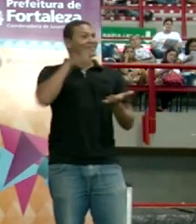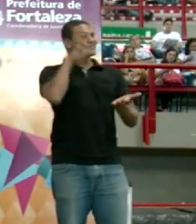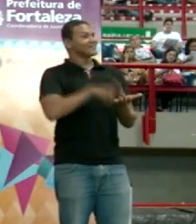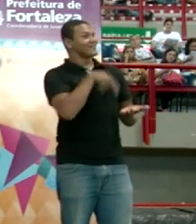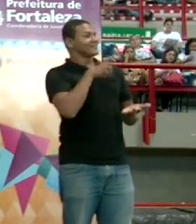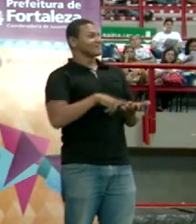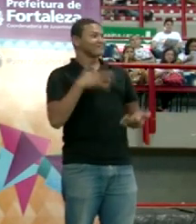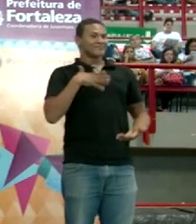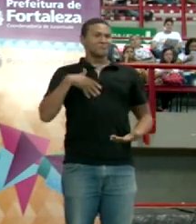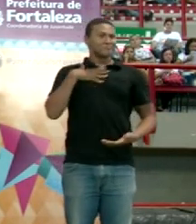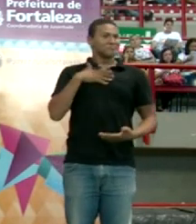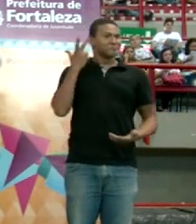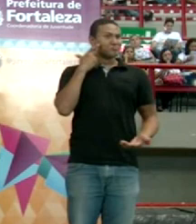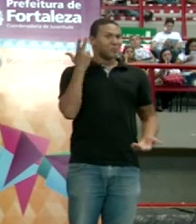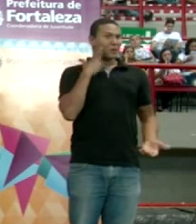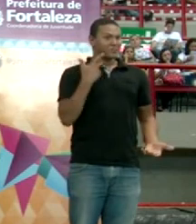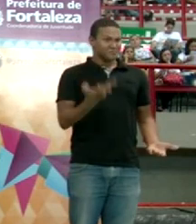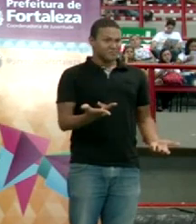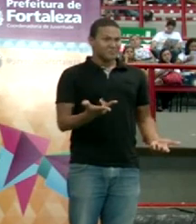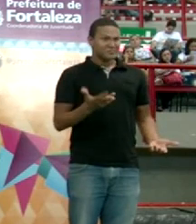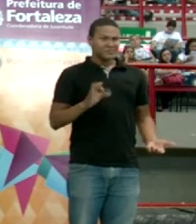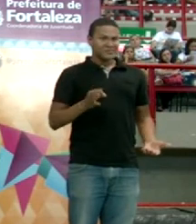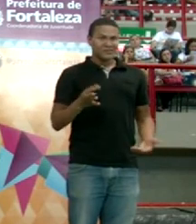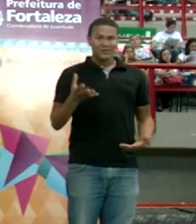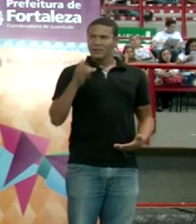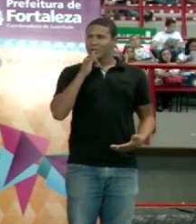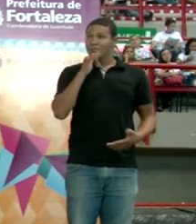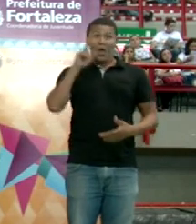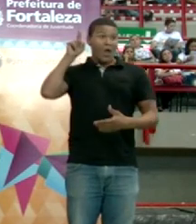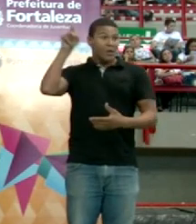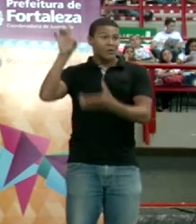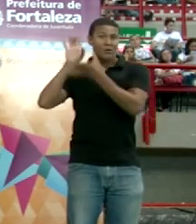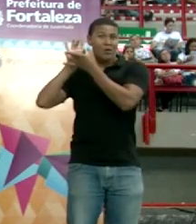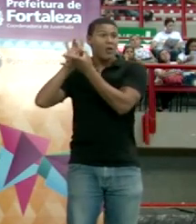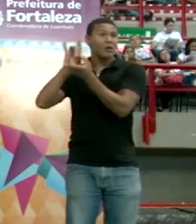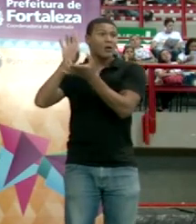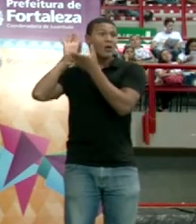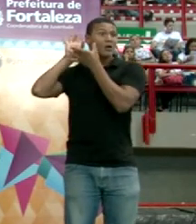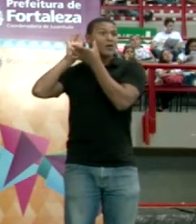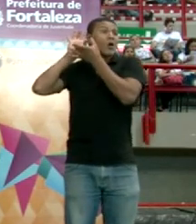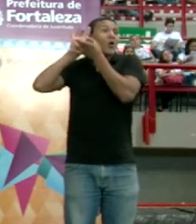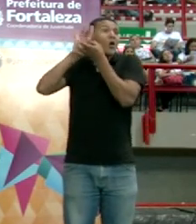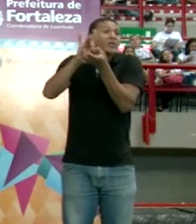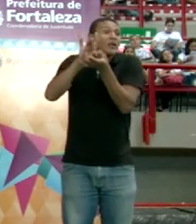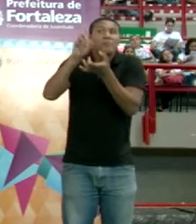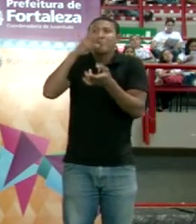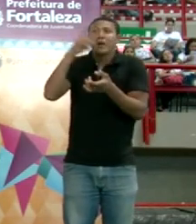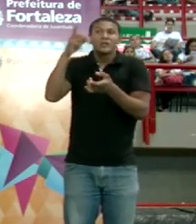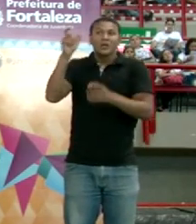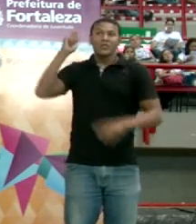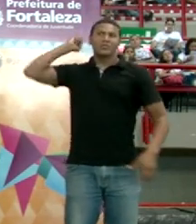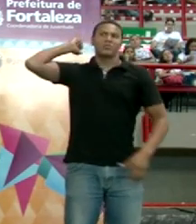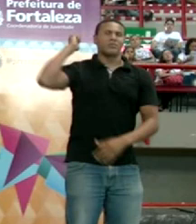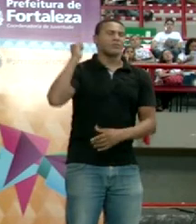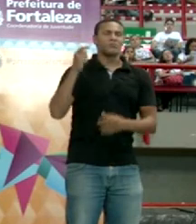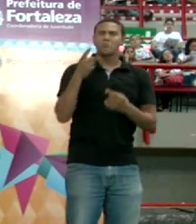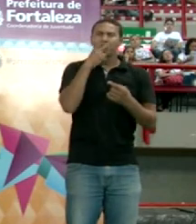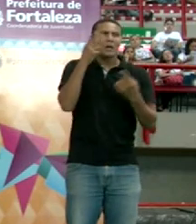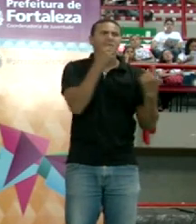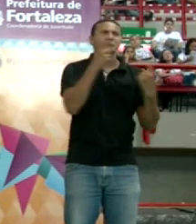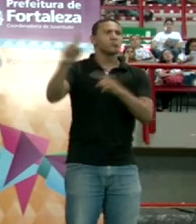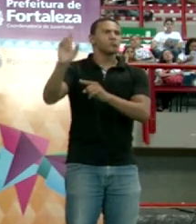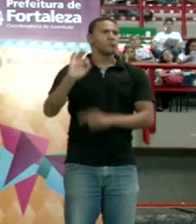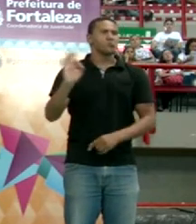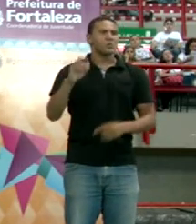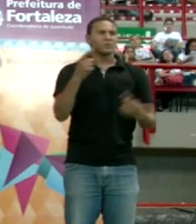saltitando, alegre. Ou seja, naquele contexto de amizade, um palavrão não é tão ofensivo. Compreende?